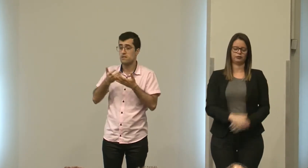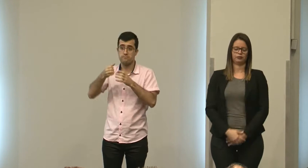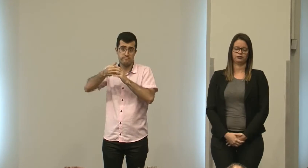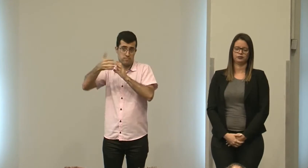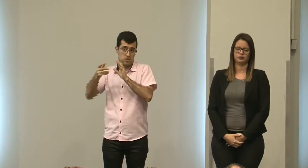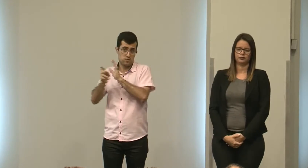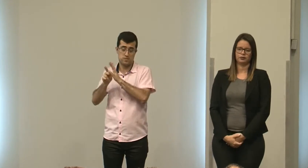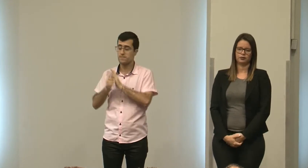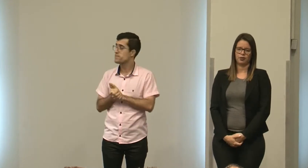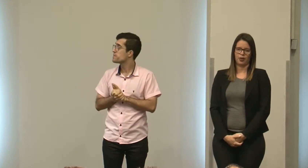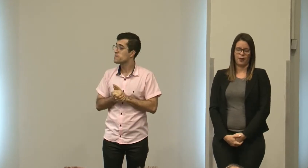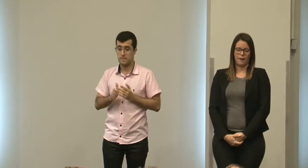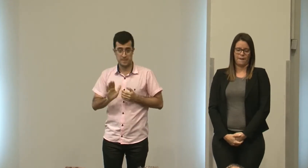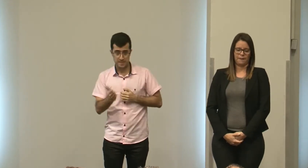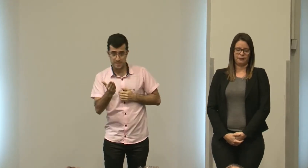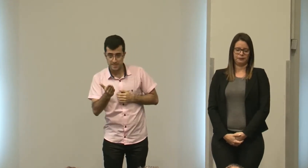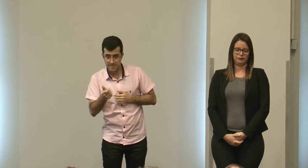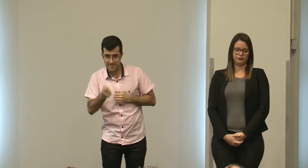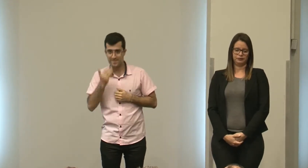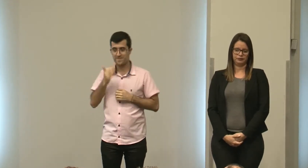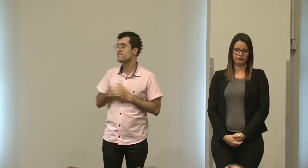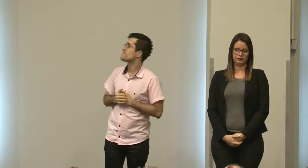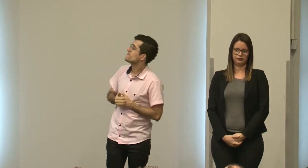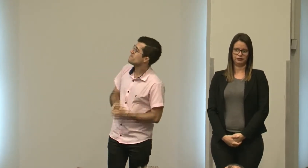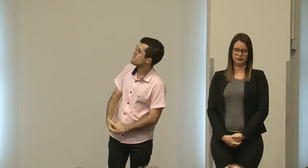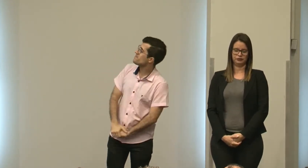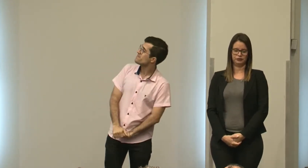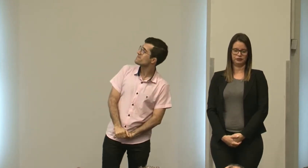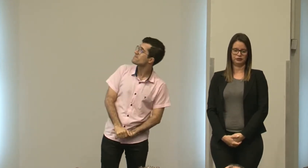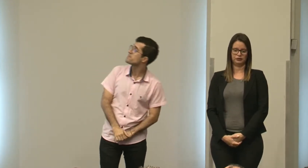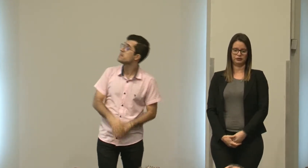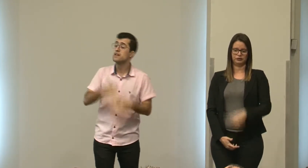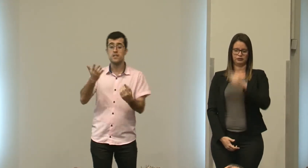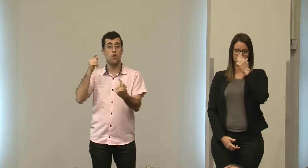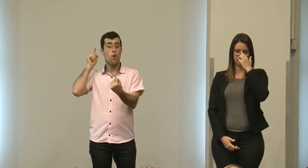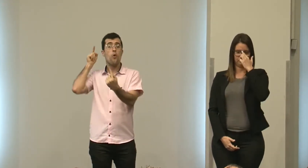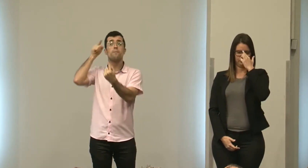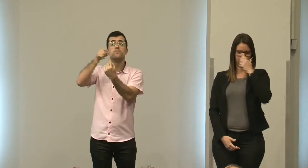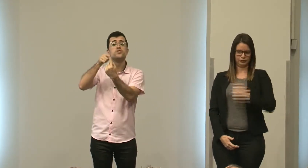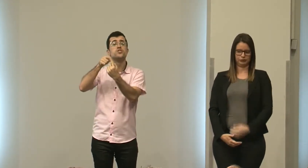reconhecidos como sinais datilológicos. Pode passar, por favor?